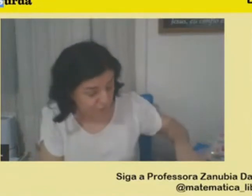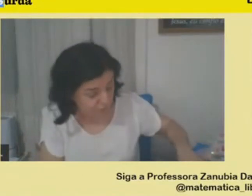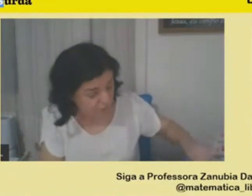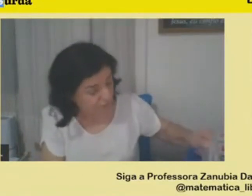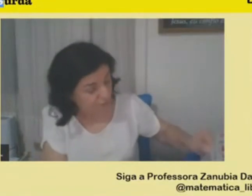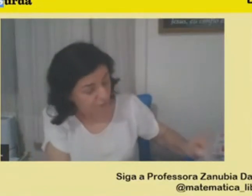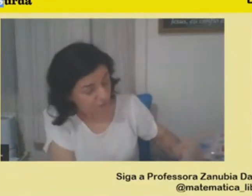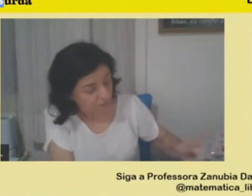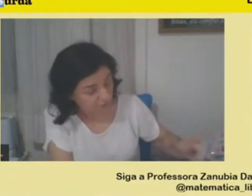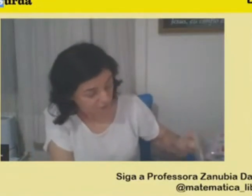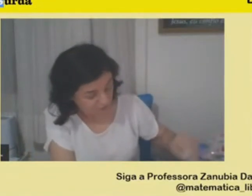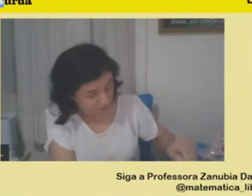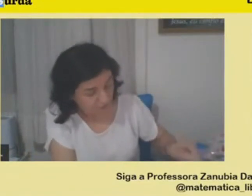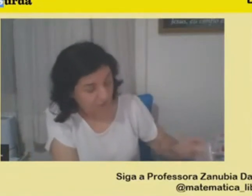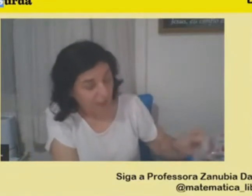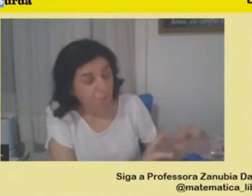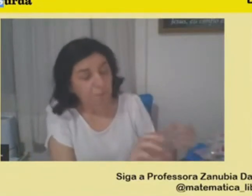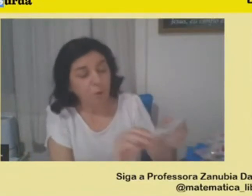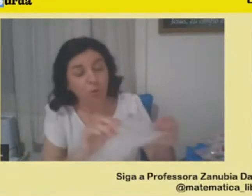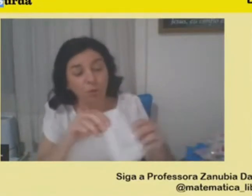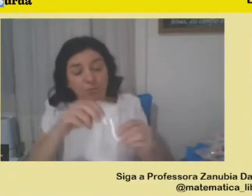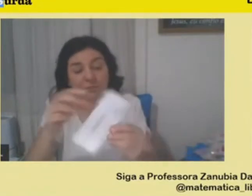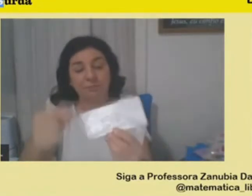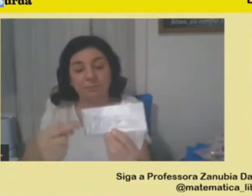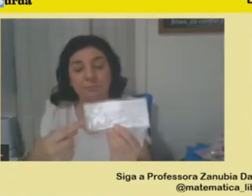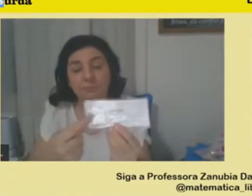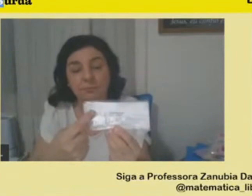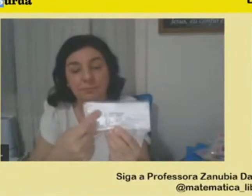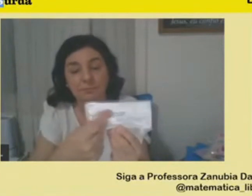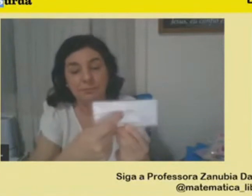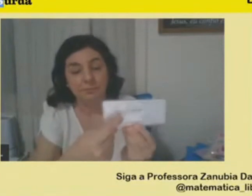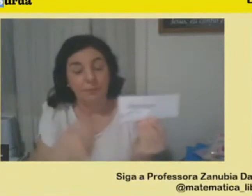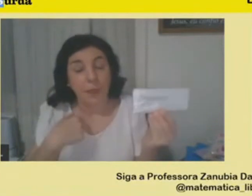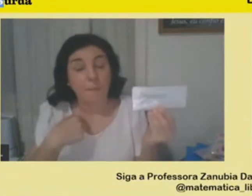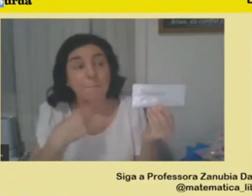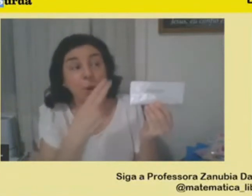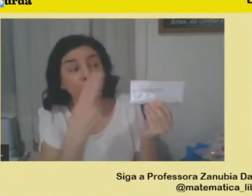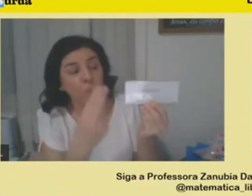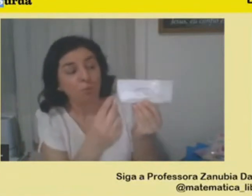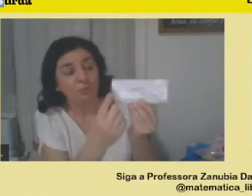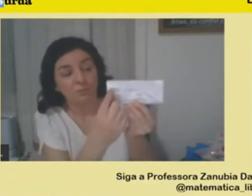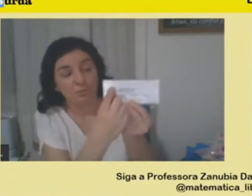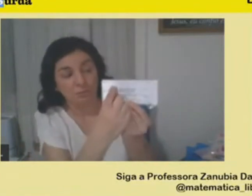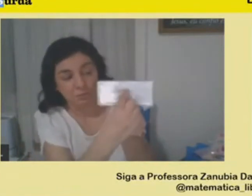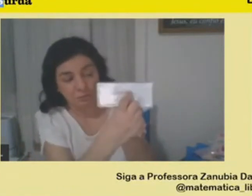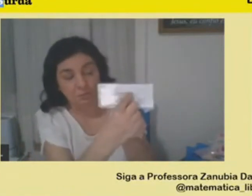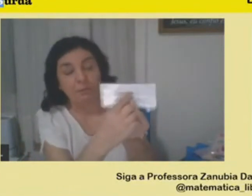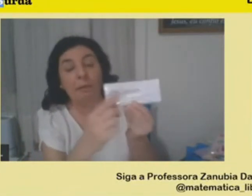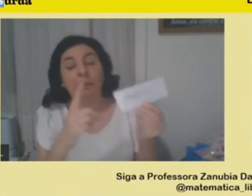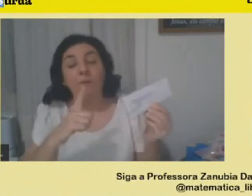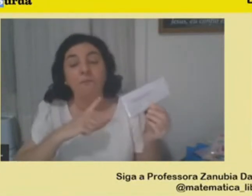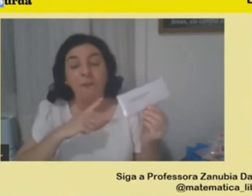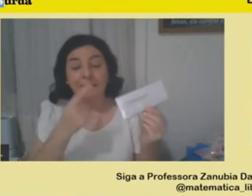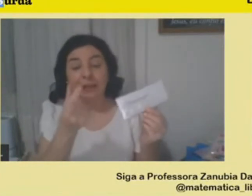ainda, vou ver se eu consigo vender, se dá para vender. Eu tenho, por exemplo,